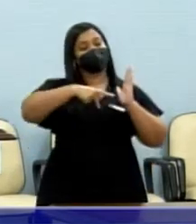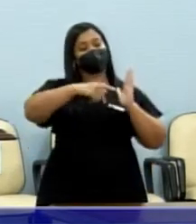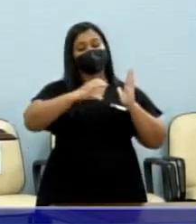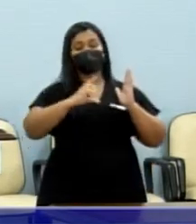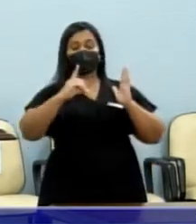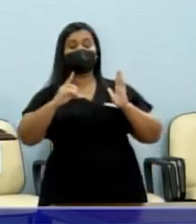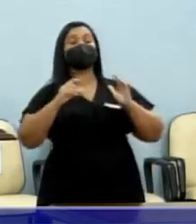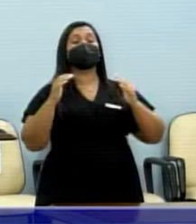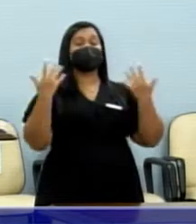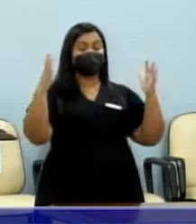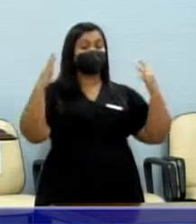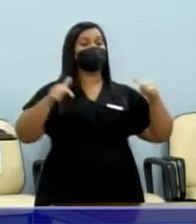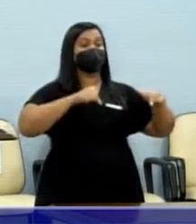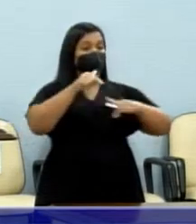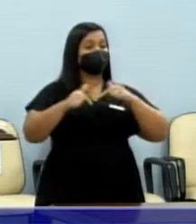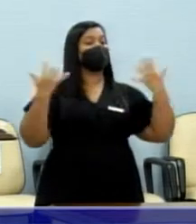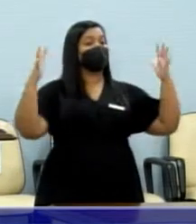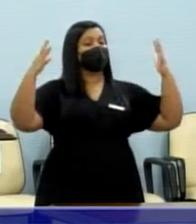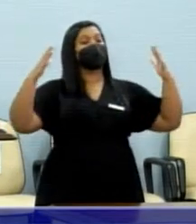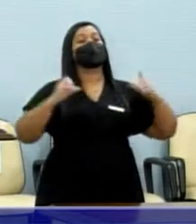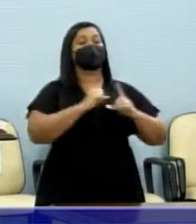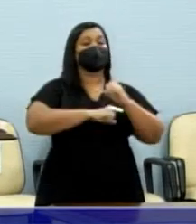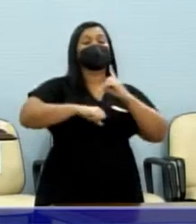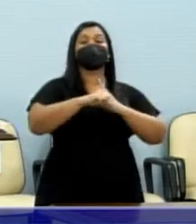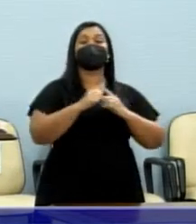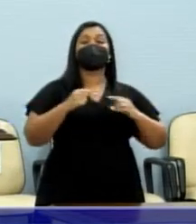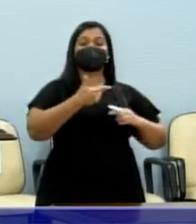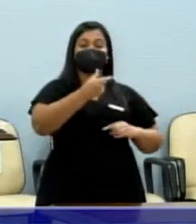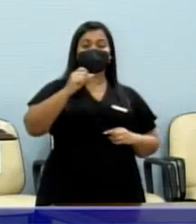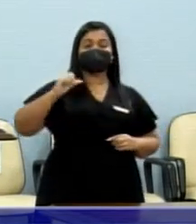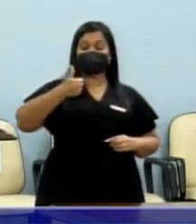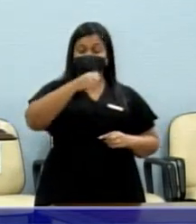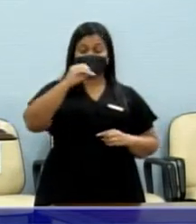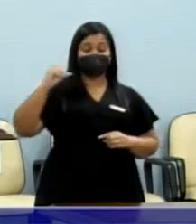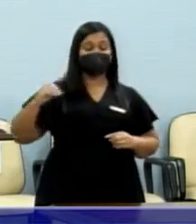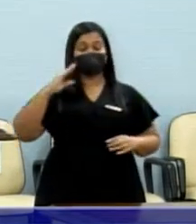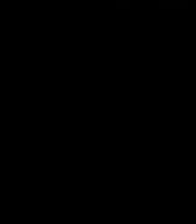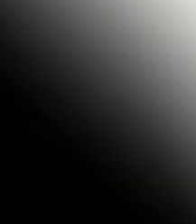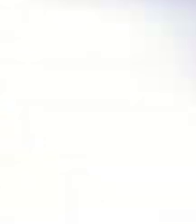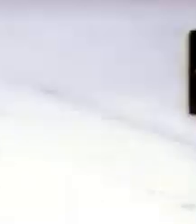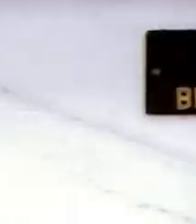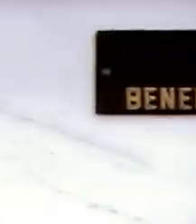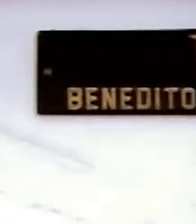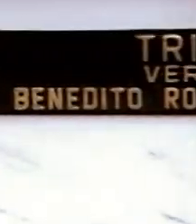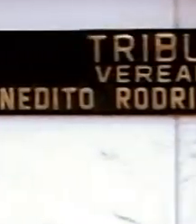Viva a classe trabalhadora, viva o socialismo, viva os 100 anos do PCB e fora Bolsonaro.